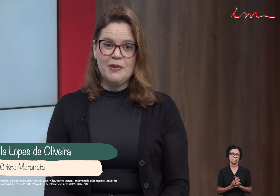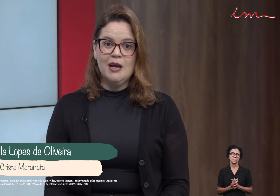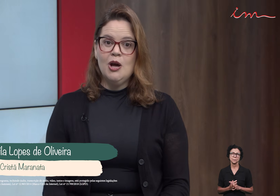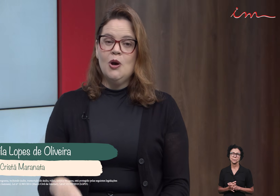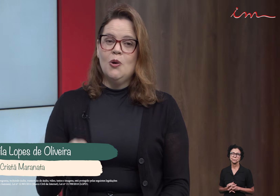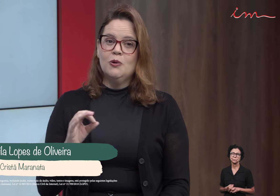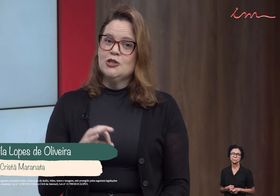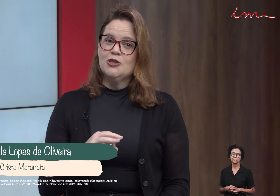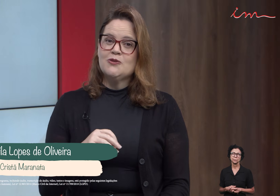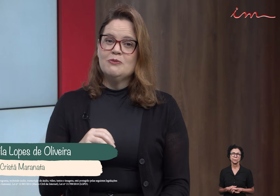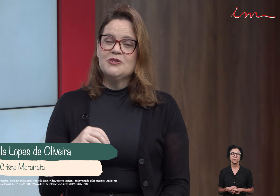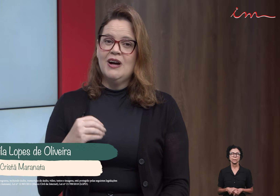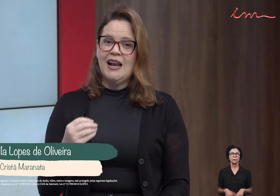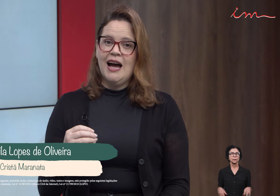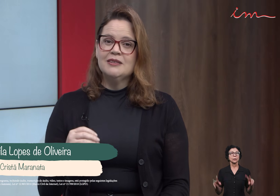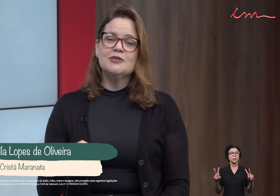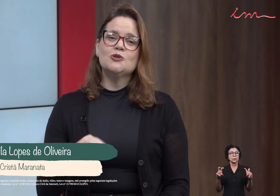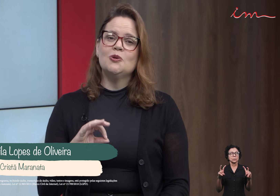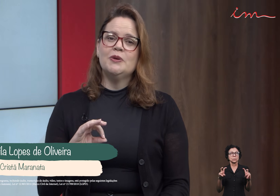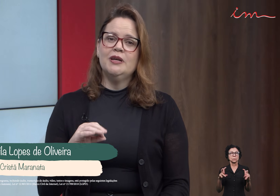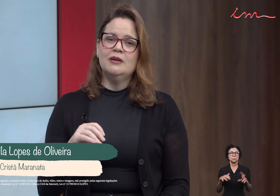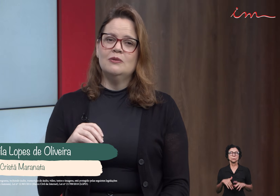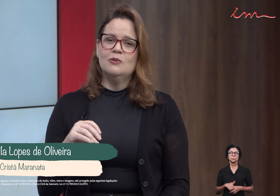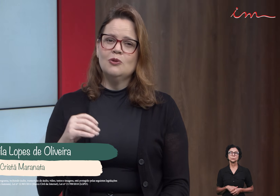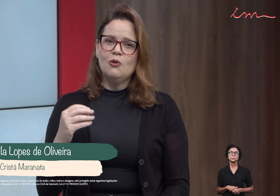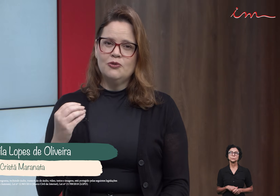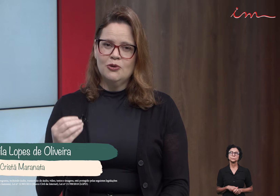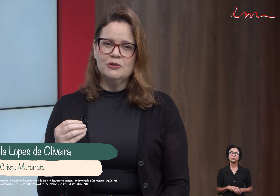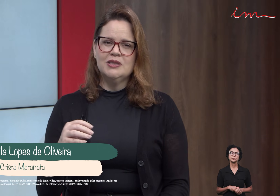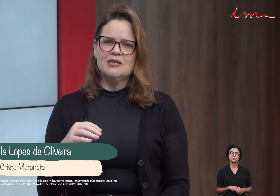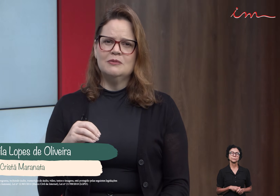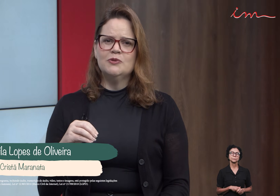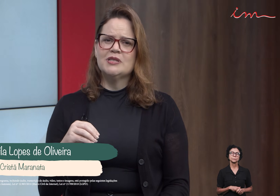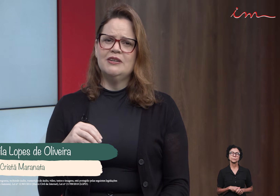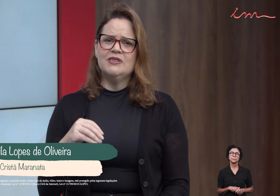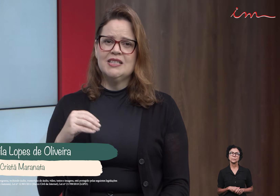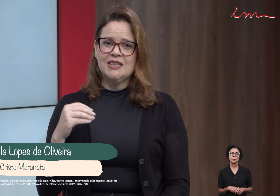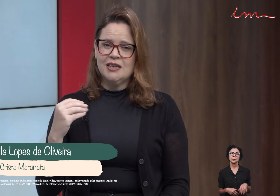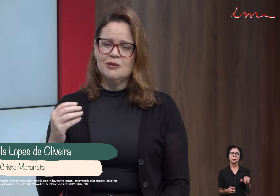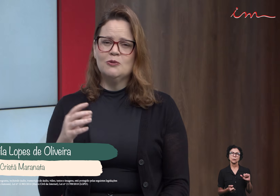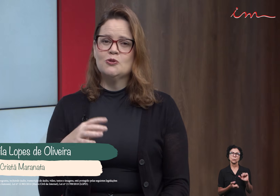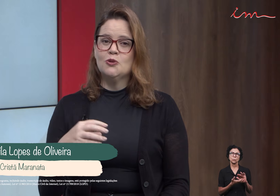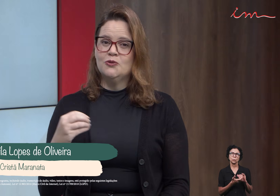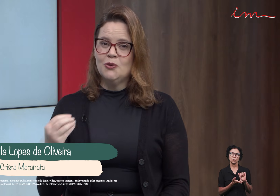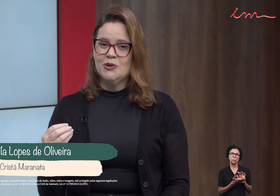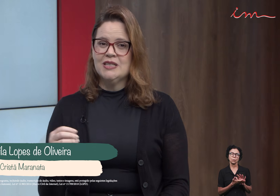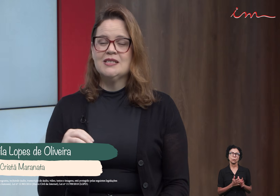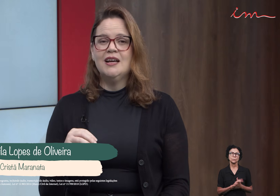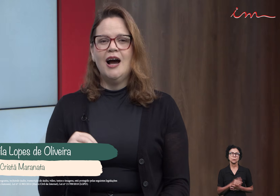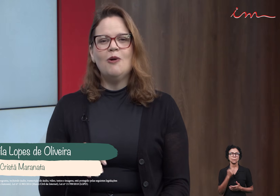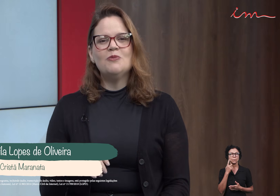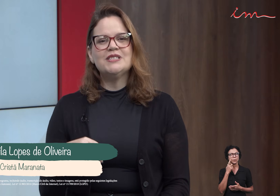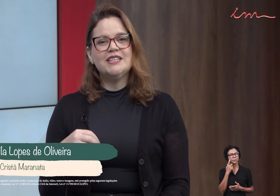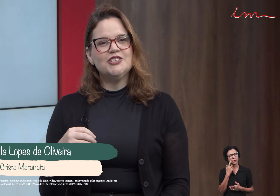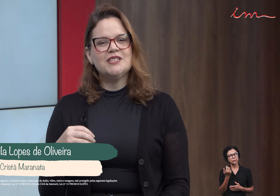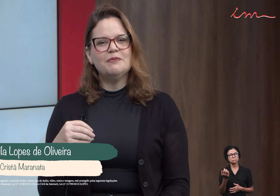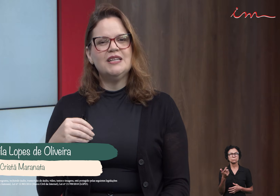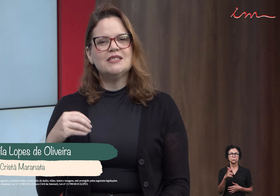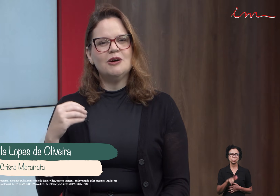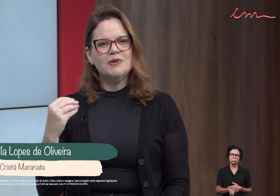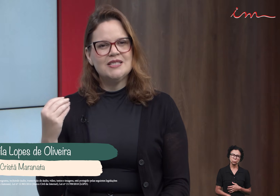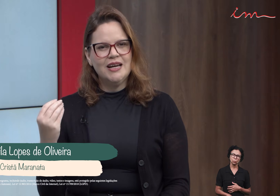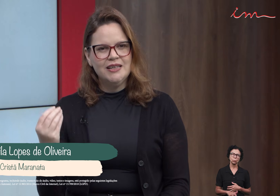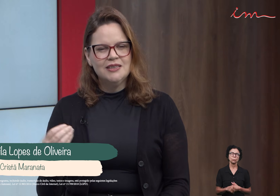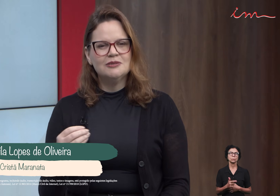Vida. Hoje nós vamos falar sobre um louvor, estamos revisitando alguns louvores, algumas igrejas